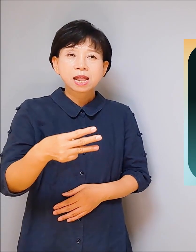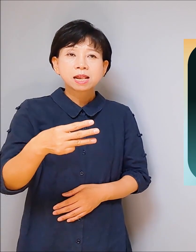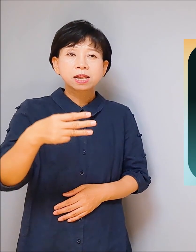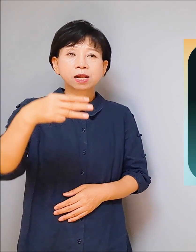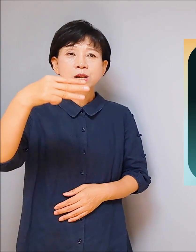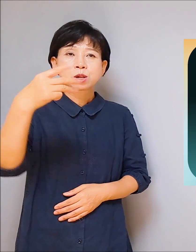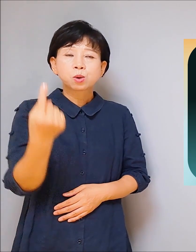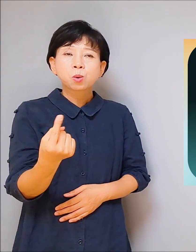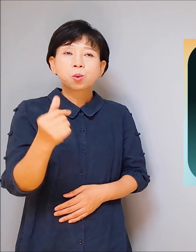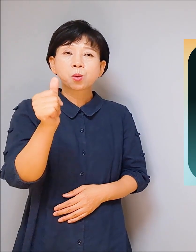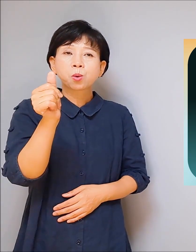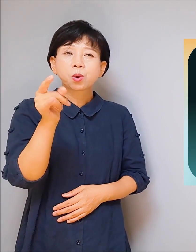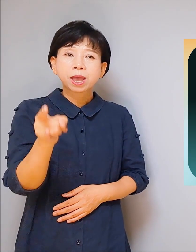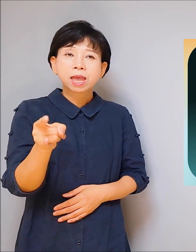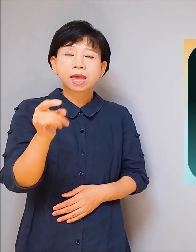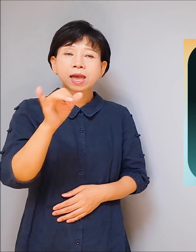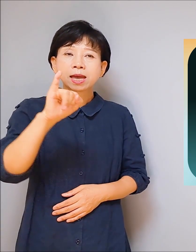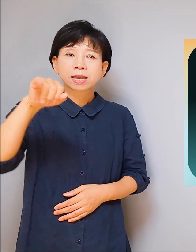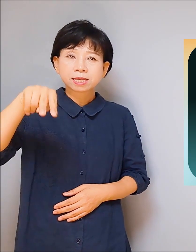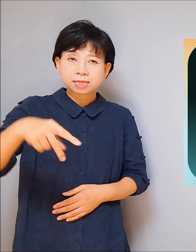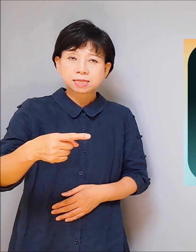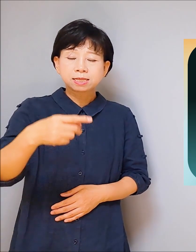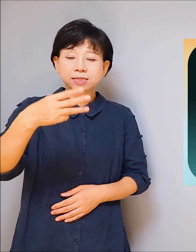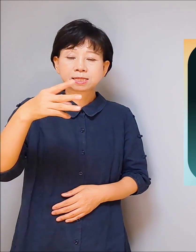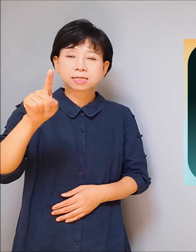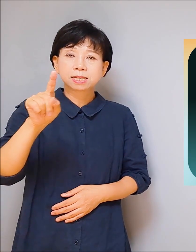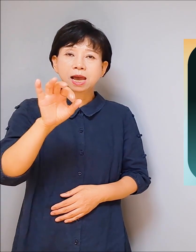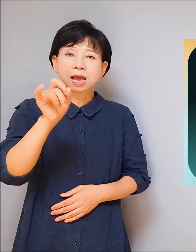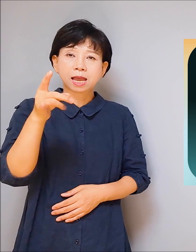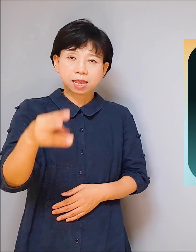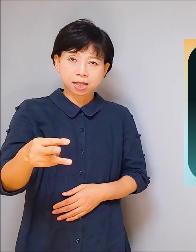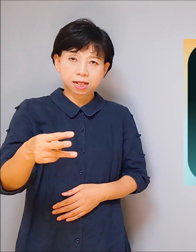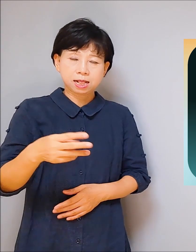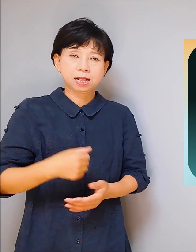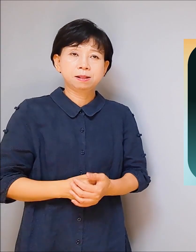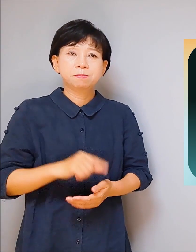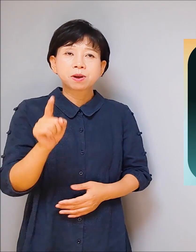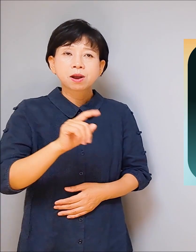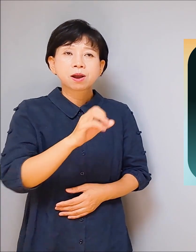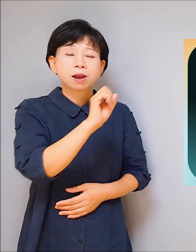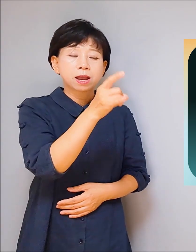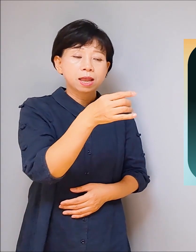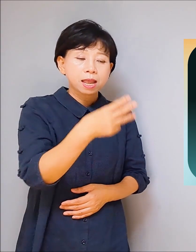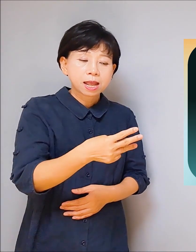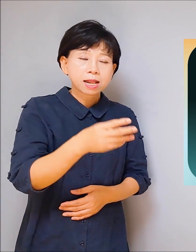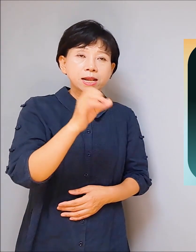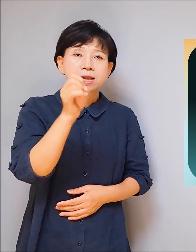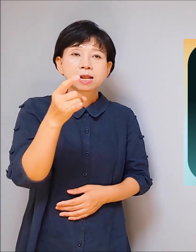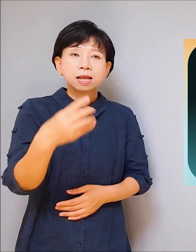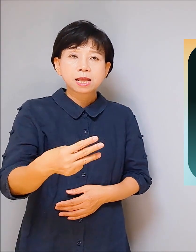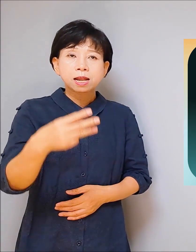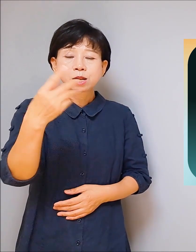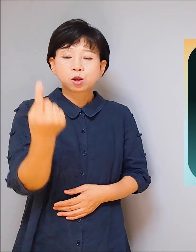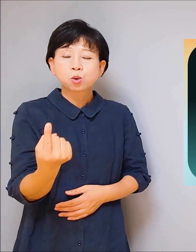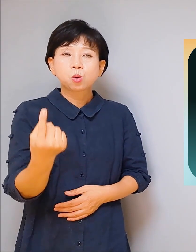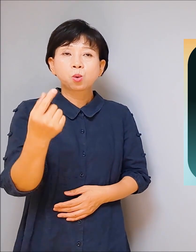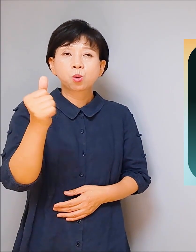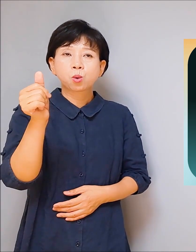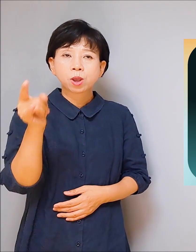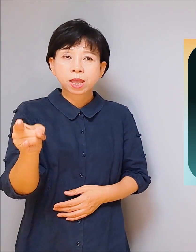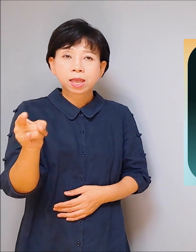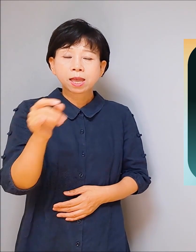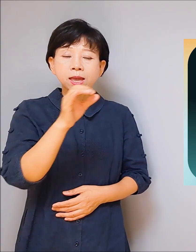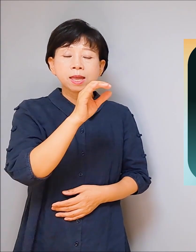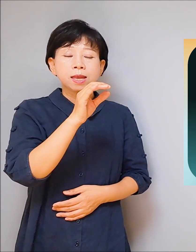띄어쓰고 엘로헤 띄어쓰고 이스라엘. 한번 읽어볼까요? 엘로헤 이스라엘. 그러니까 엘은